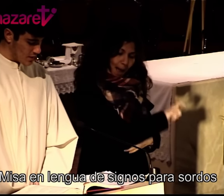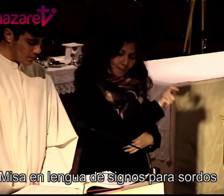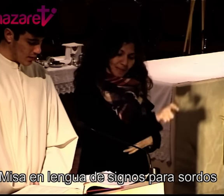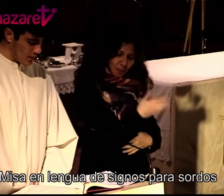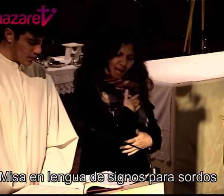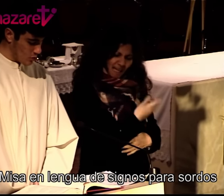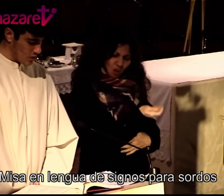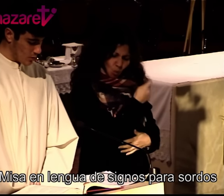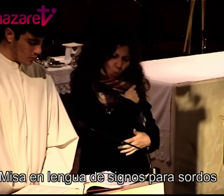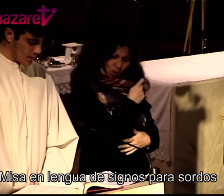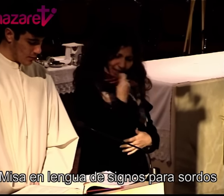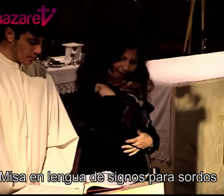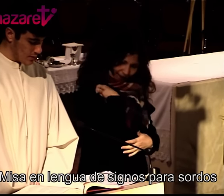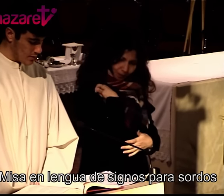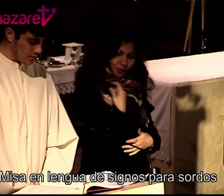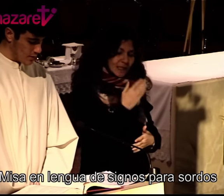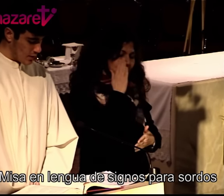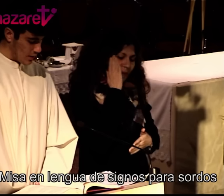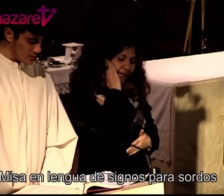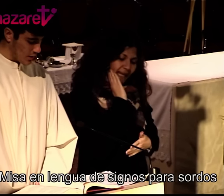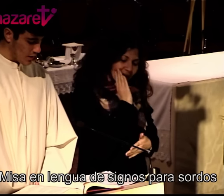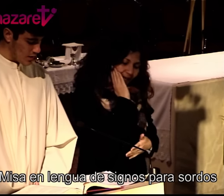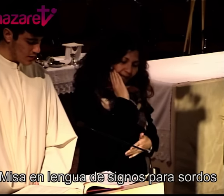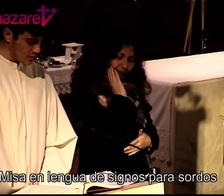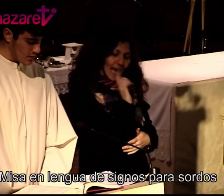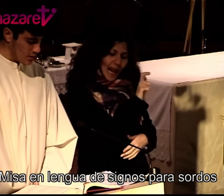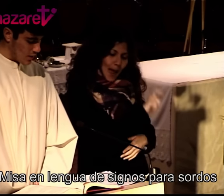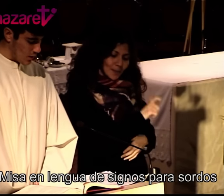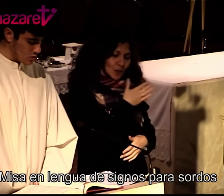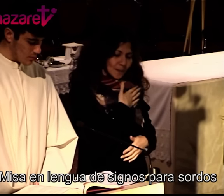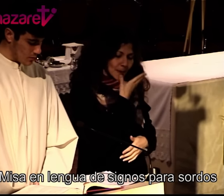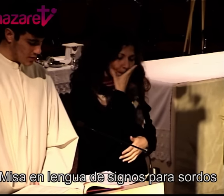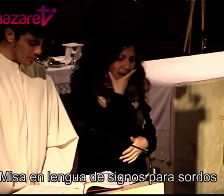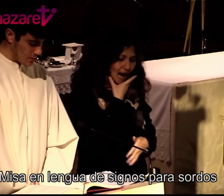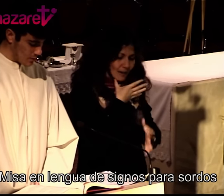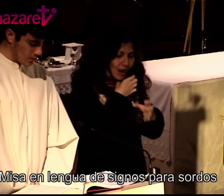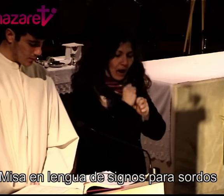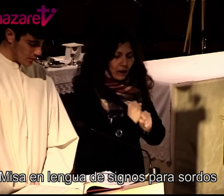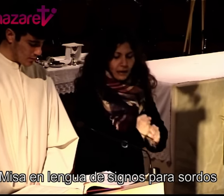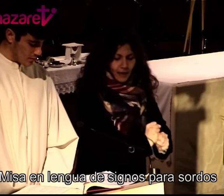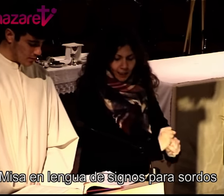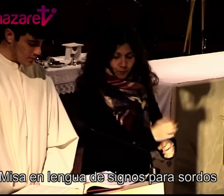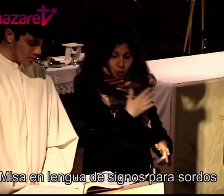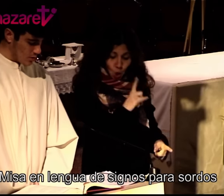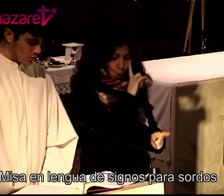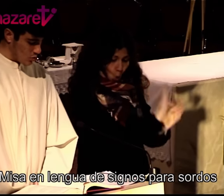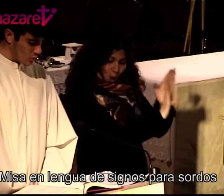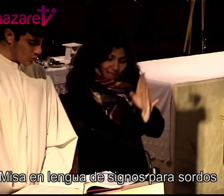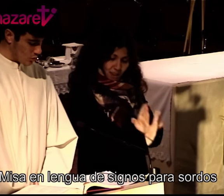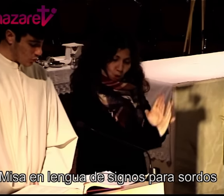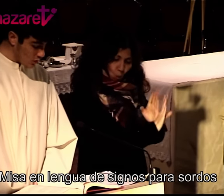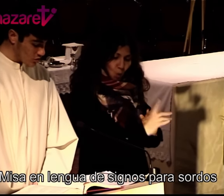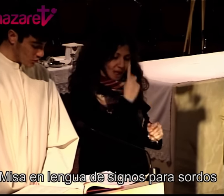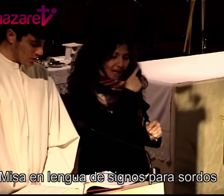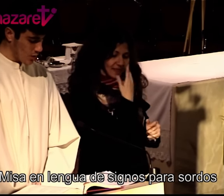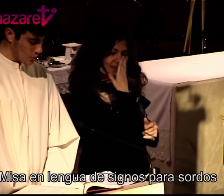Ofrecí la espalda a los que me golpeaban, las mejillas a los que me besaban mi barba.